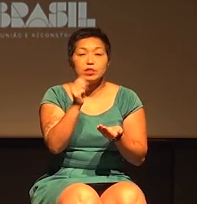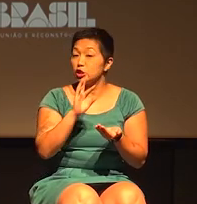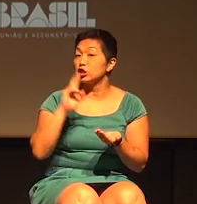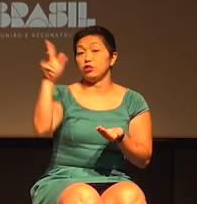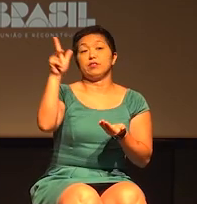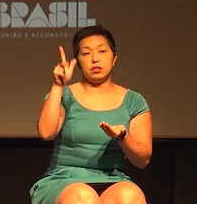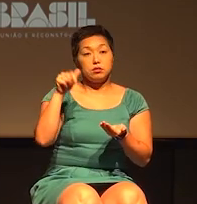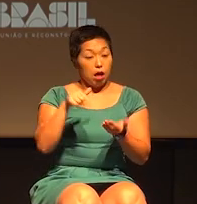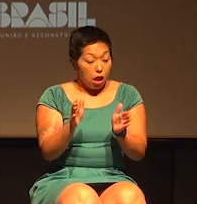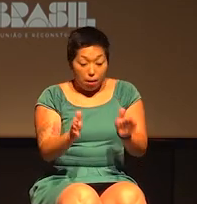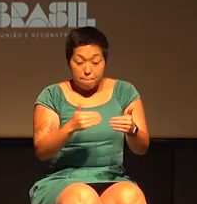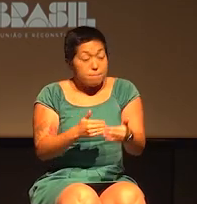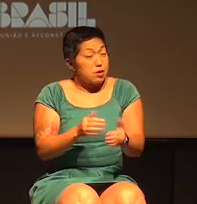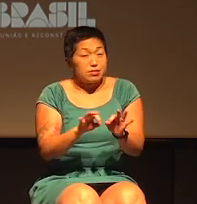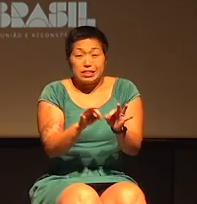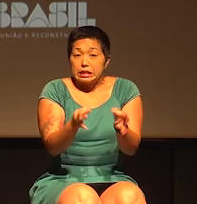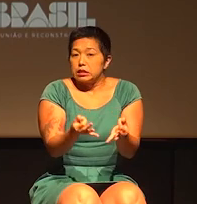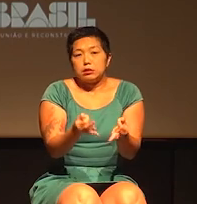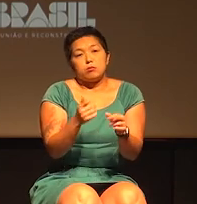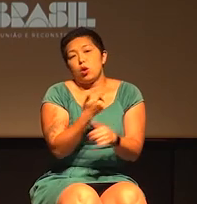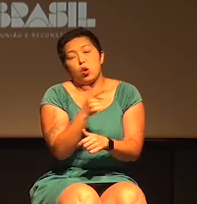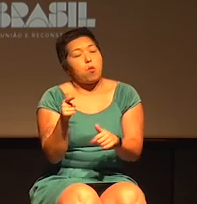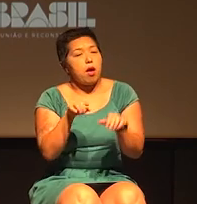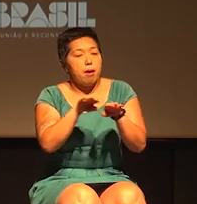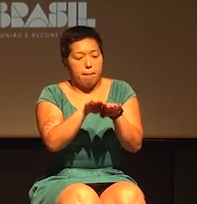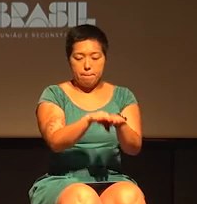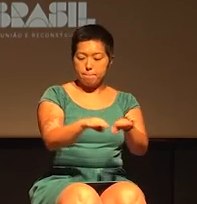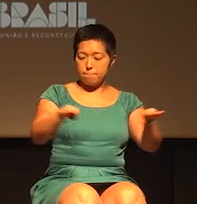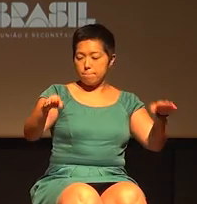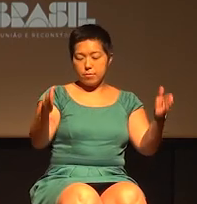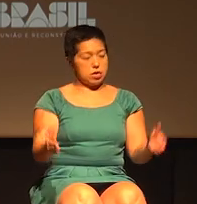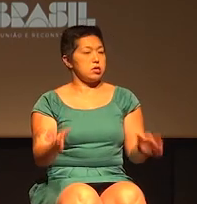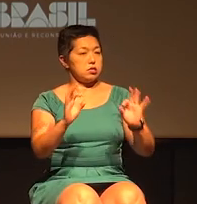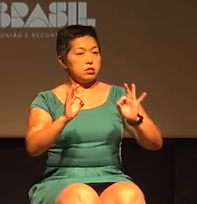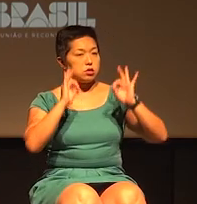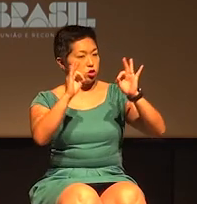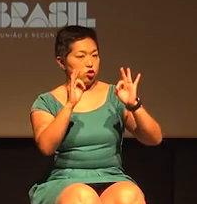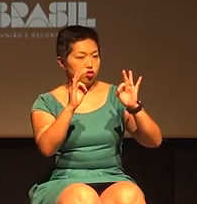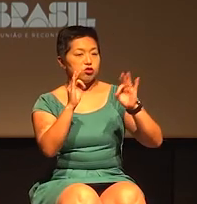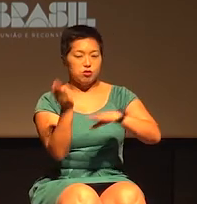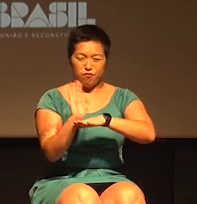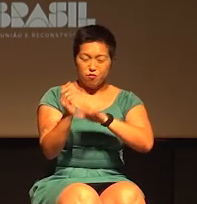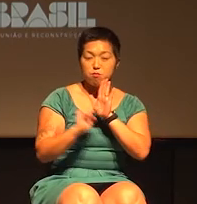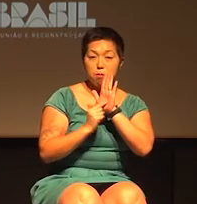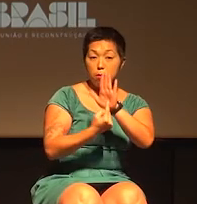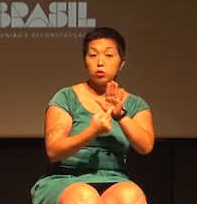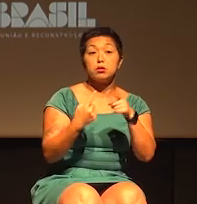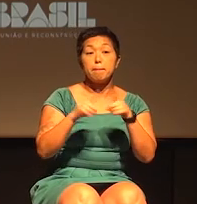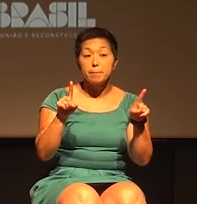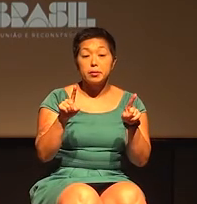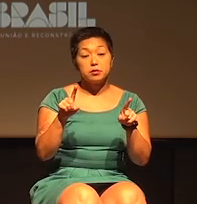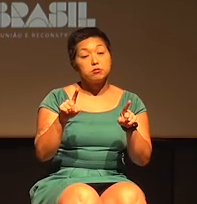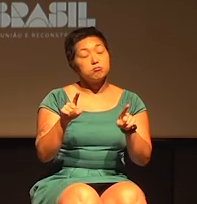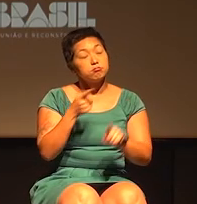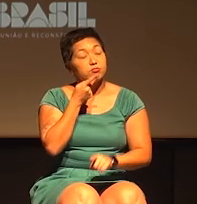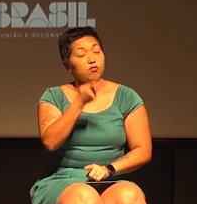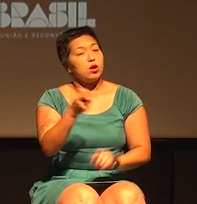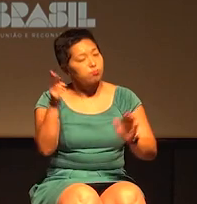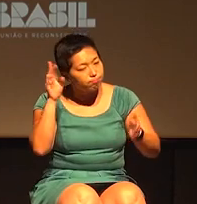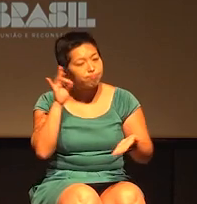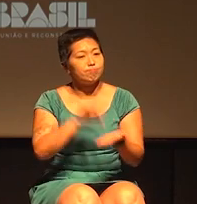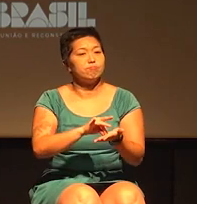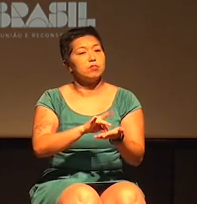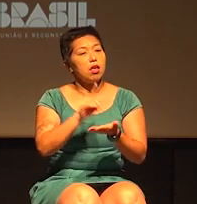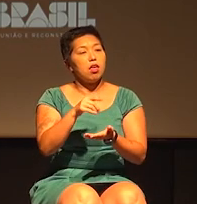e ela era numa marmita né ela não tinha a mesa né não tinha todo coisa que o filme traz mas ela trouxe que ela tava feliz de poder saborear uma